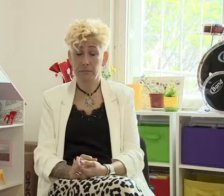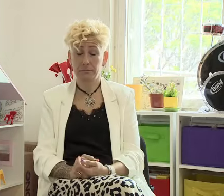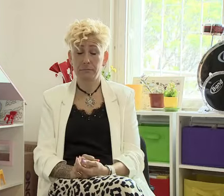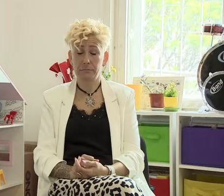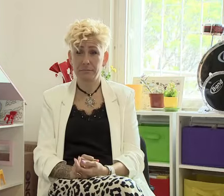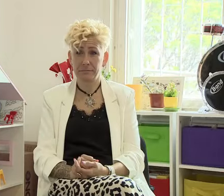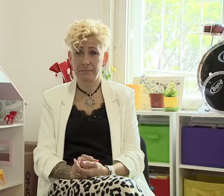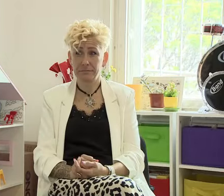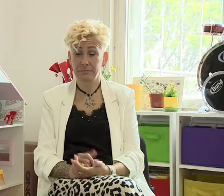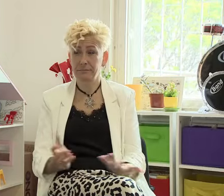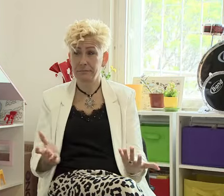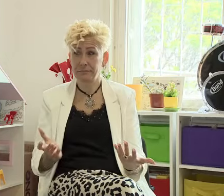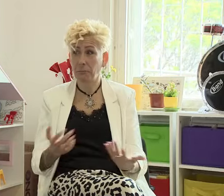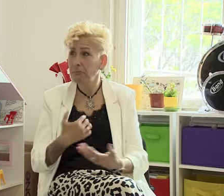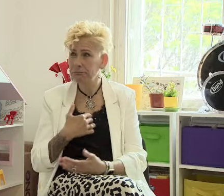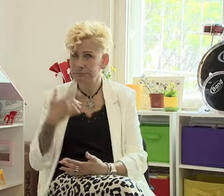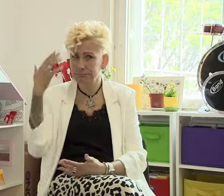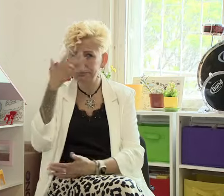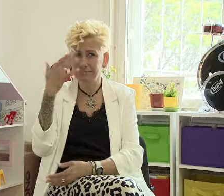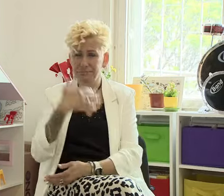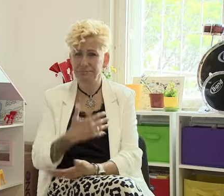имейл. Всичко това много ме озадачи.